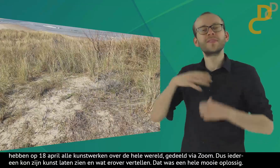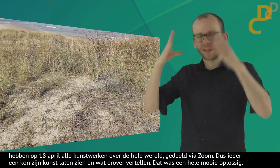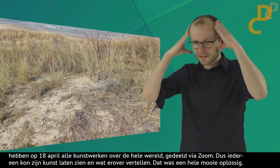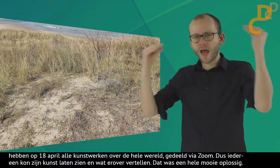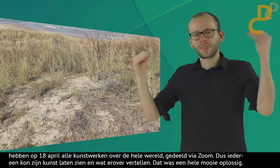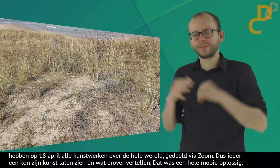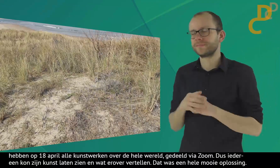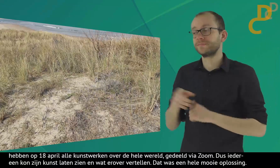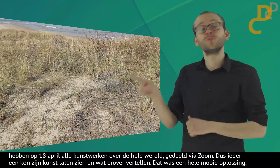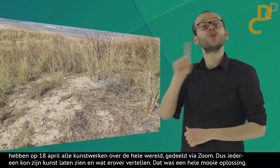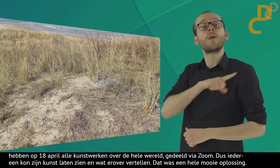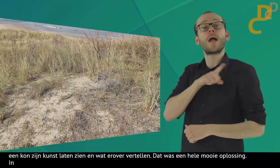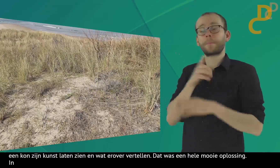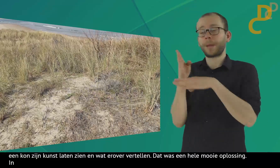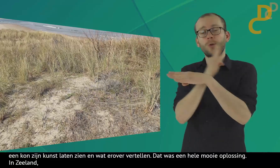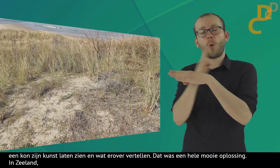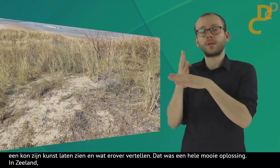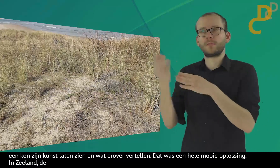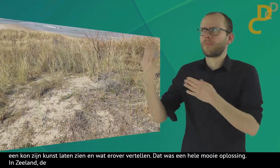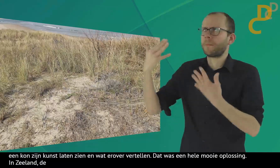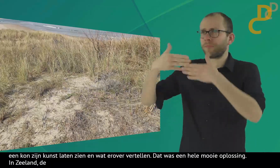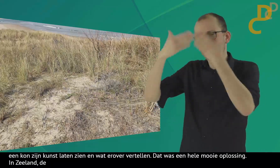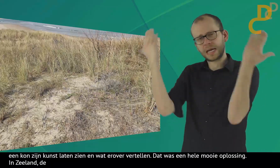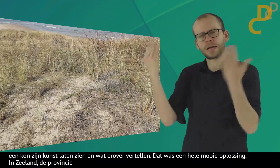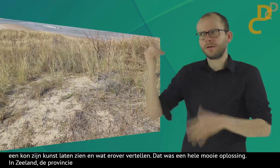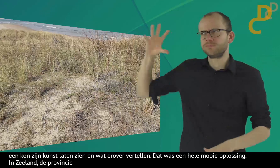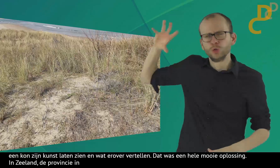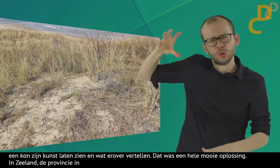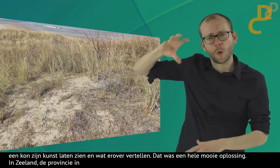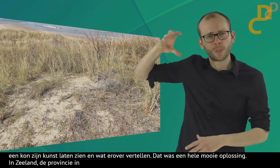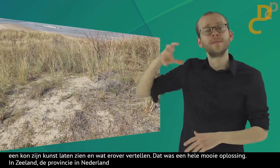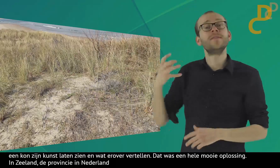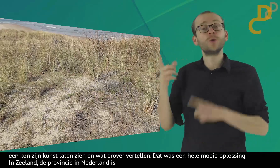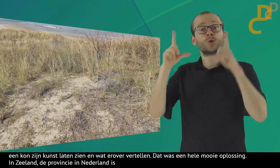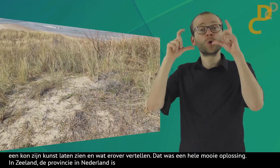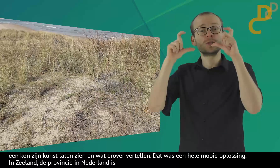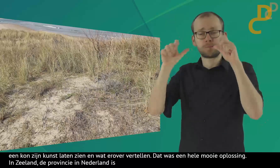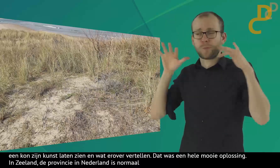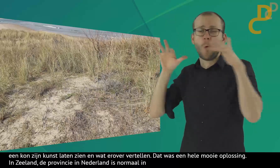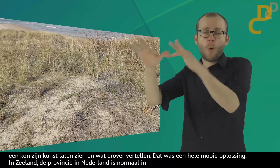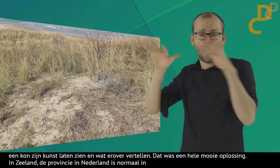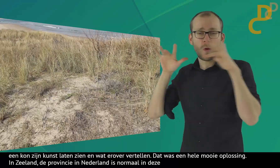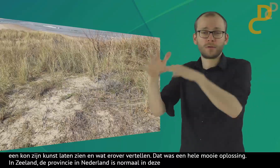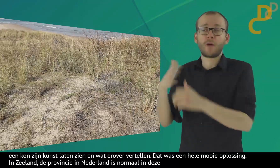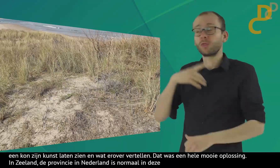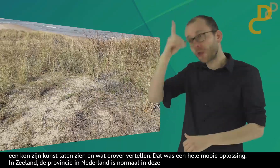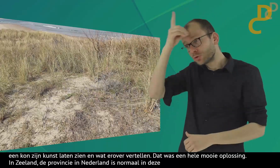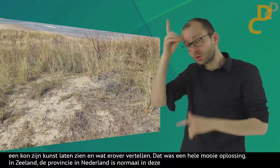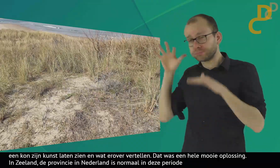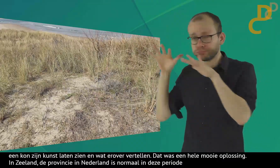In Zeeland, de provincie van Nederland, is normaal deze periode met warm weer en veel zon overstroomd met